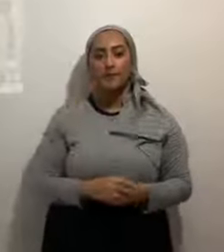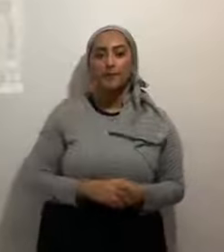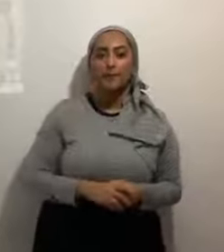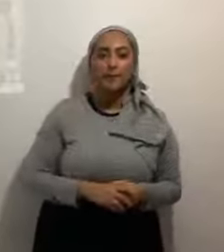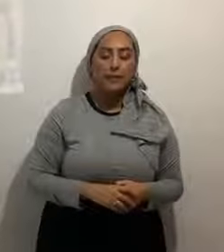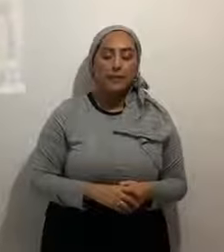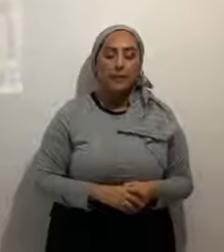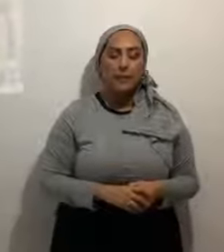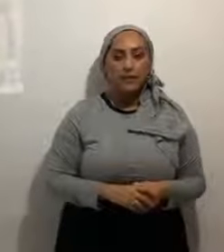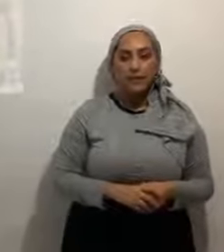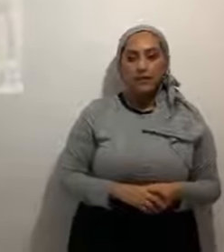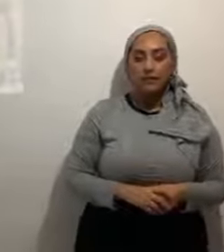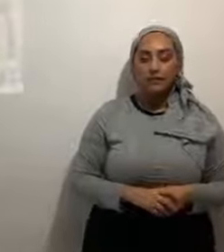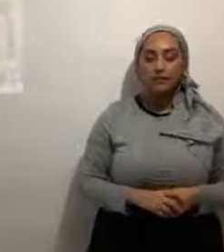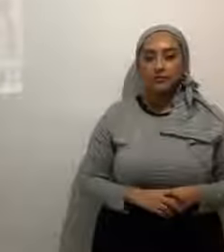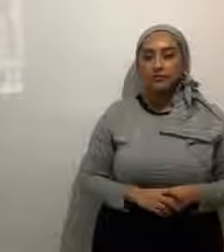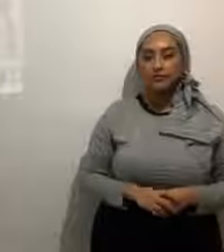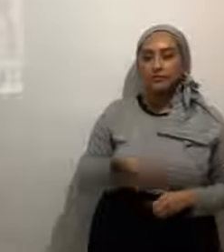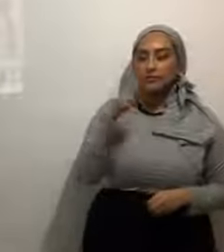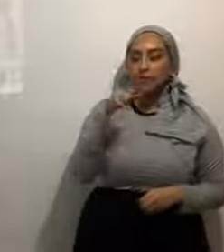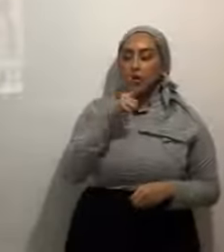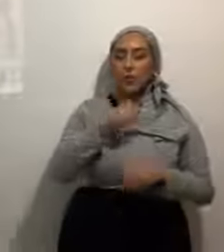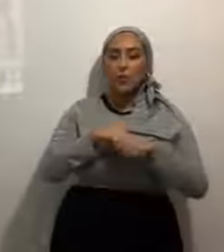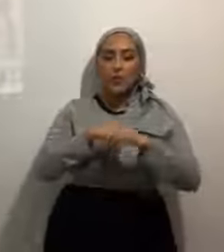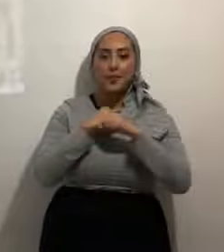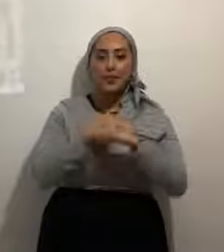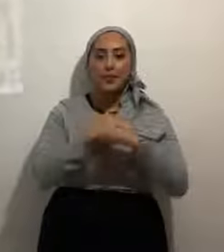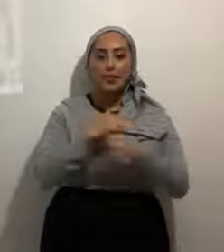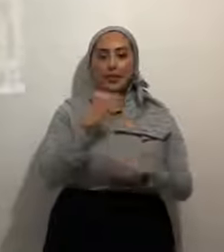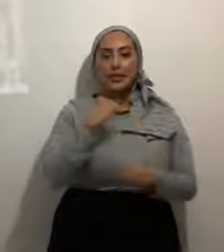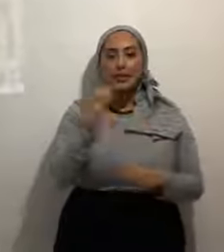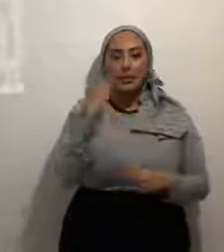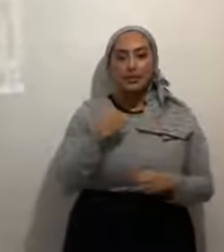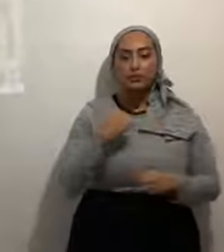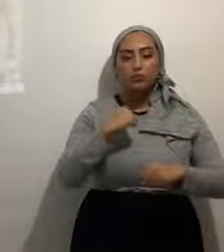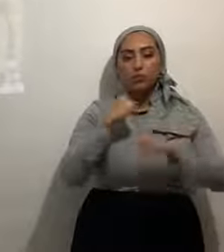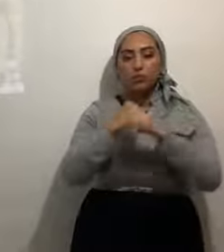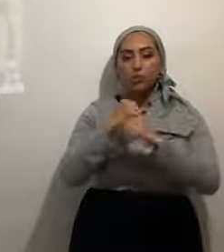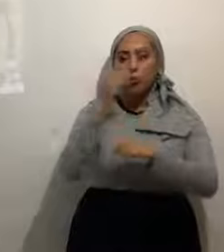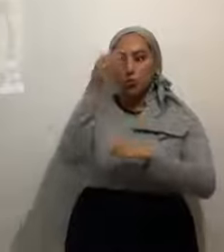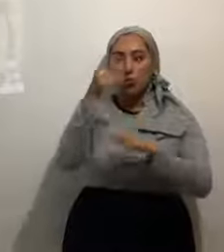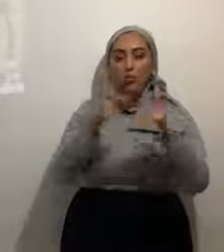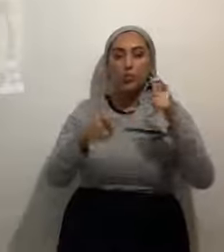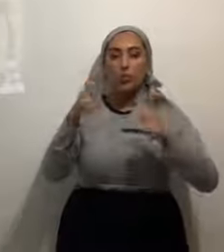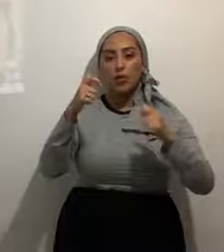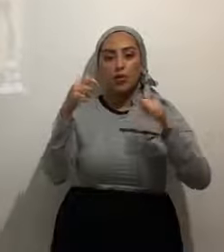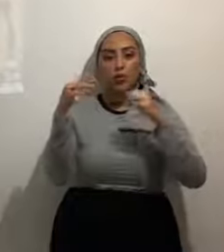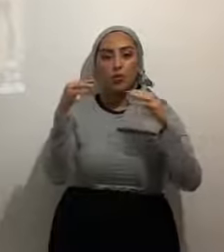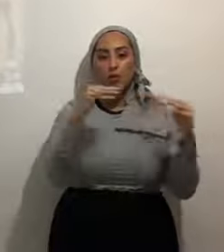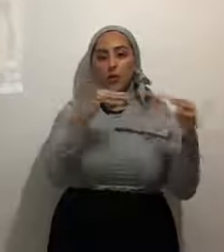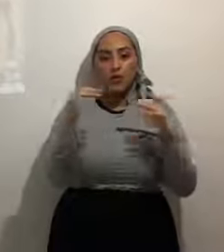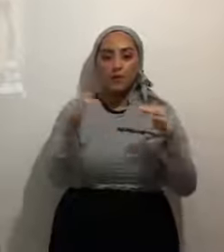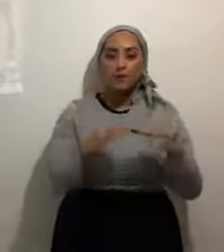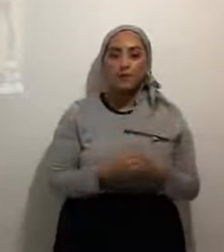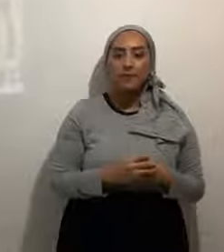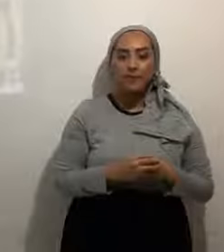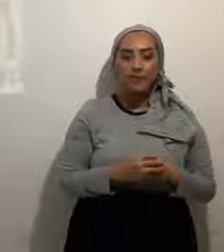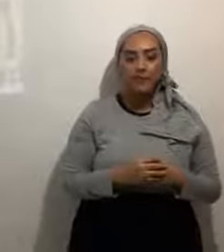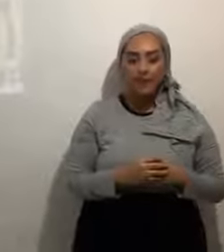el guardián de Israel, el que guarda Israel, Ismur Gadol Sara, guárdanos de la gran tribulación, Beba